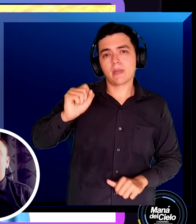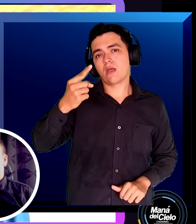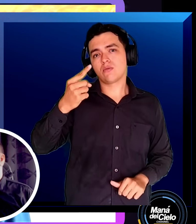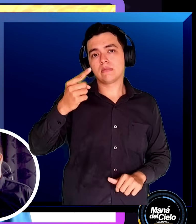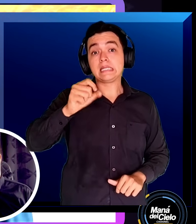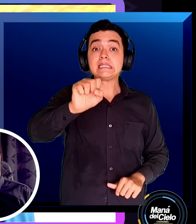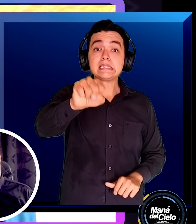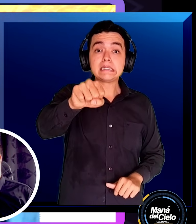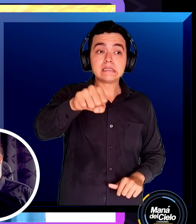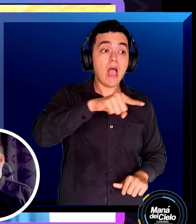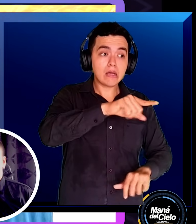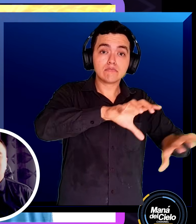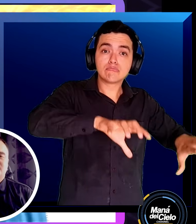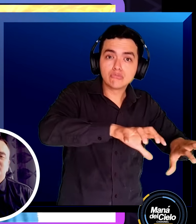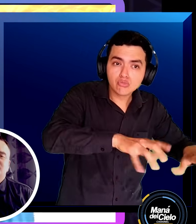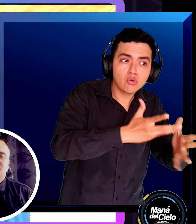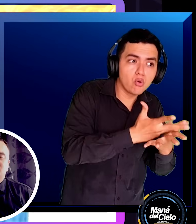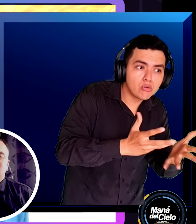y vamos a ayunar.